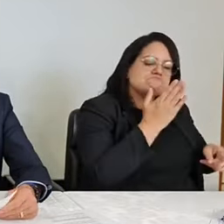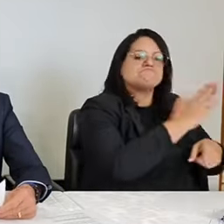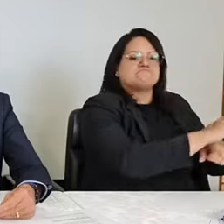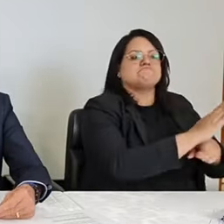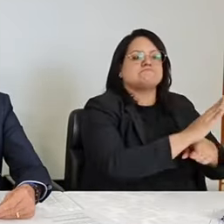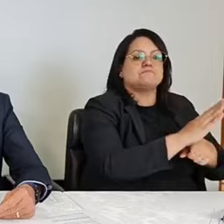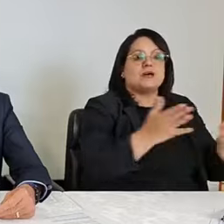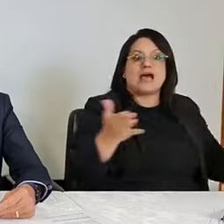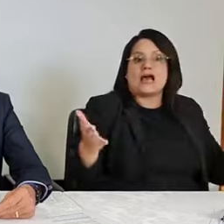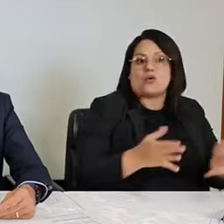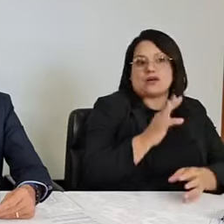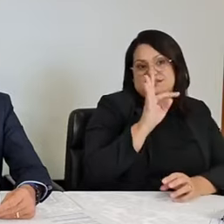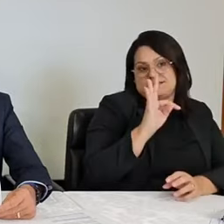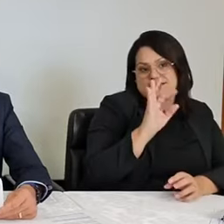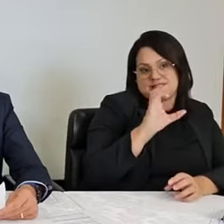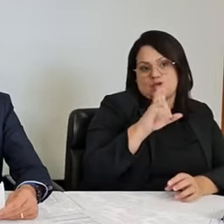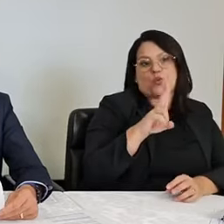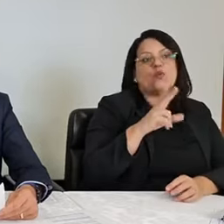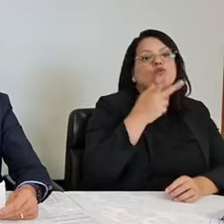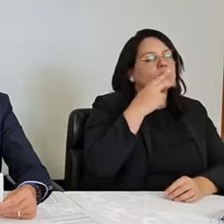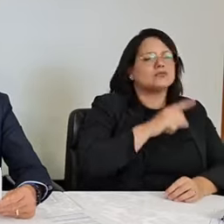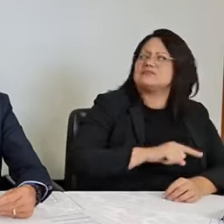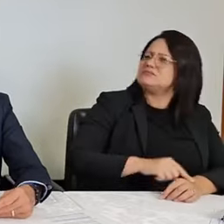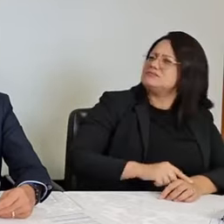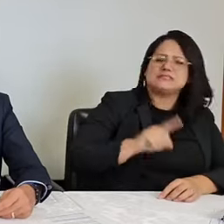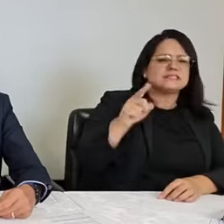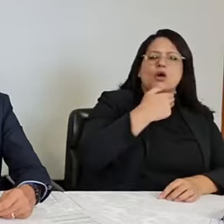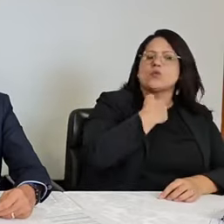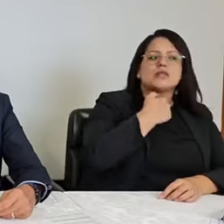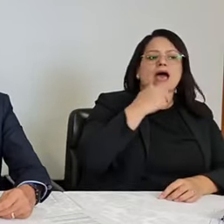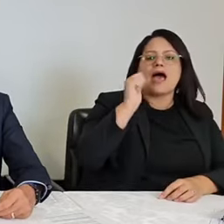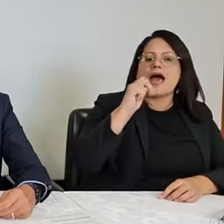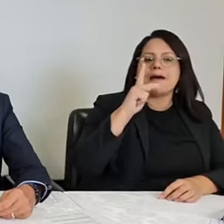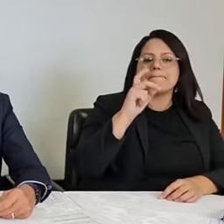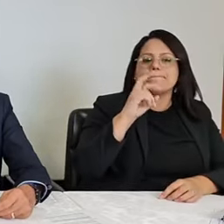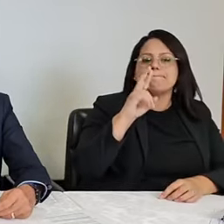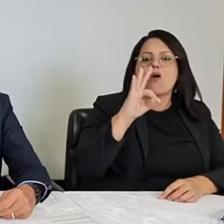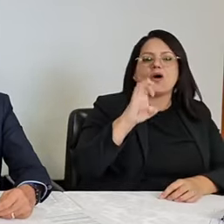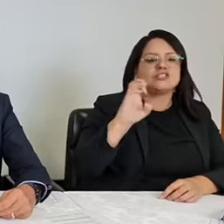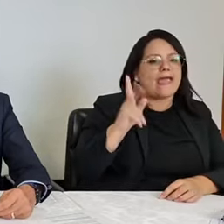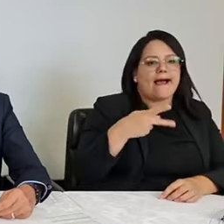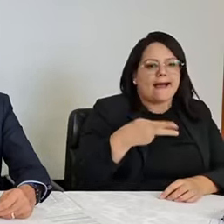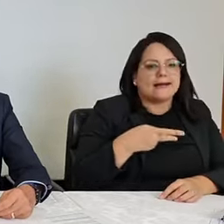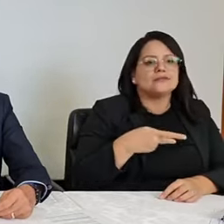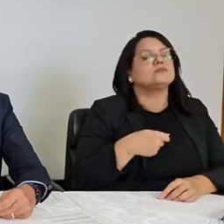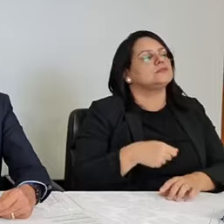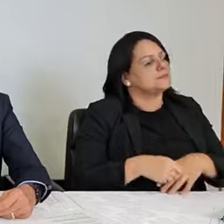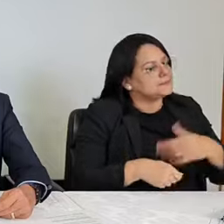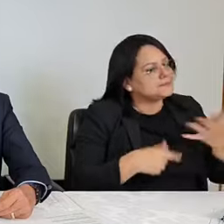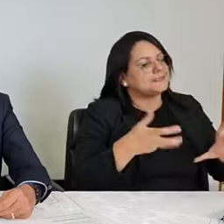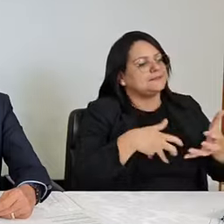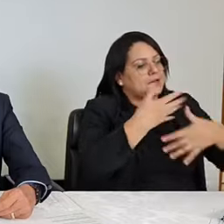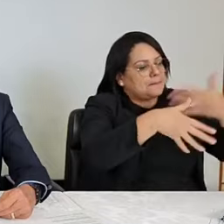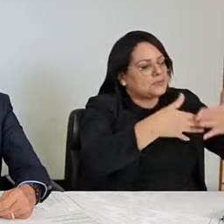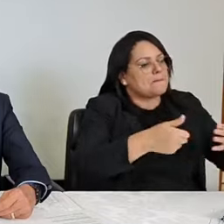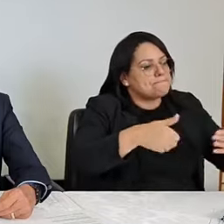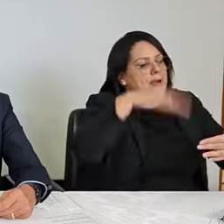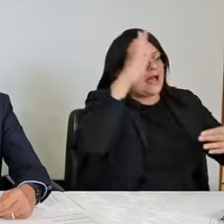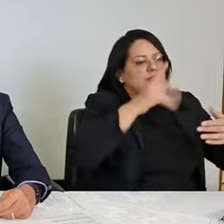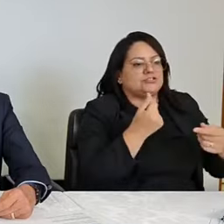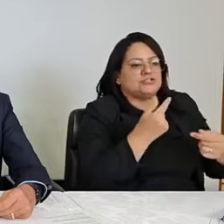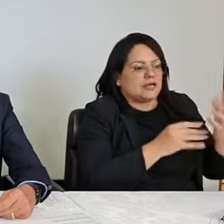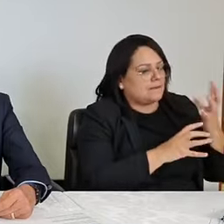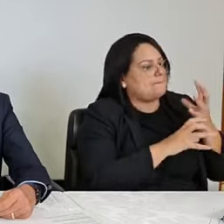decidiu que esse aporte também foi regular. Então, já tinha um dinheiro, que era bastante dinheiro, para fazer a máquina girar, precisou de mais dinheiro